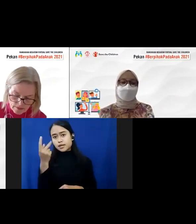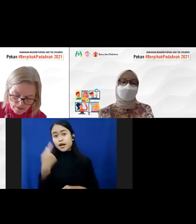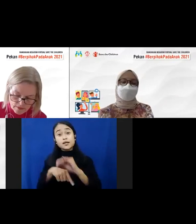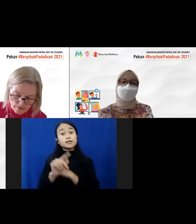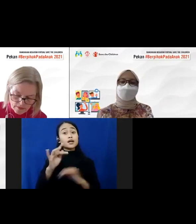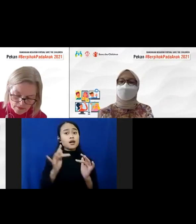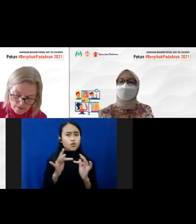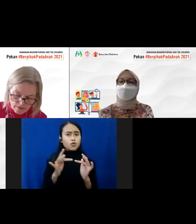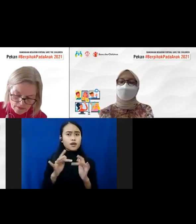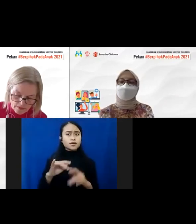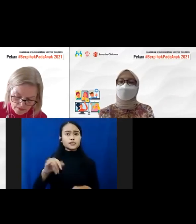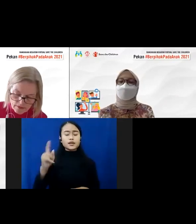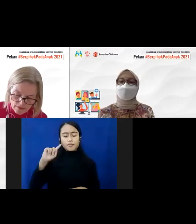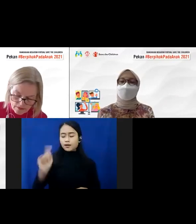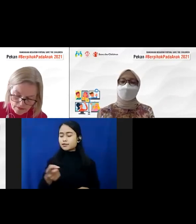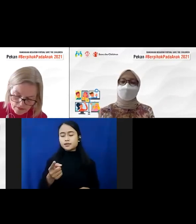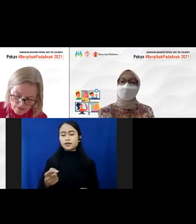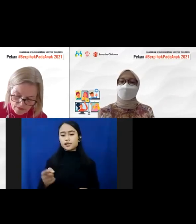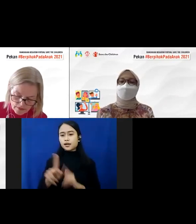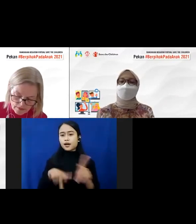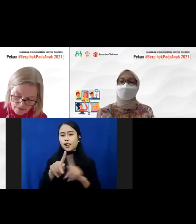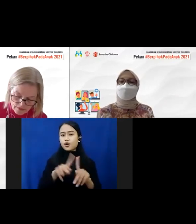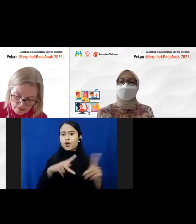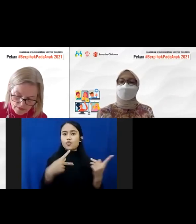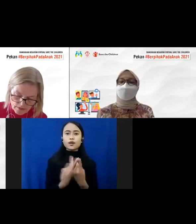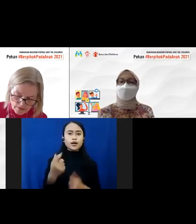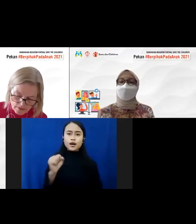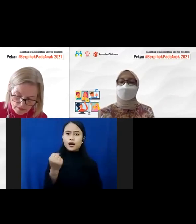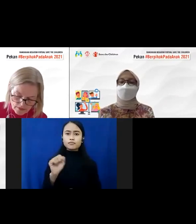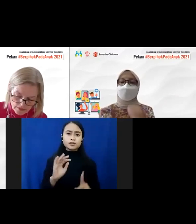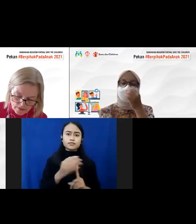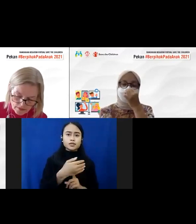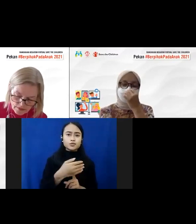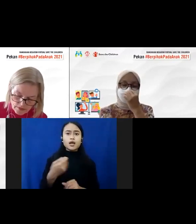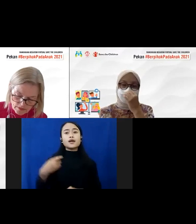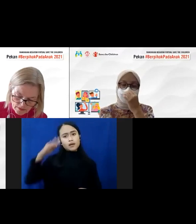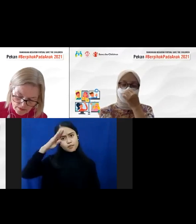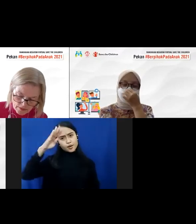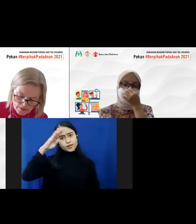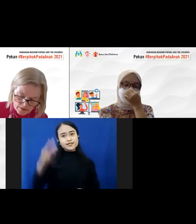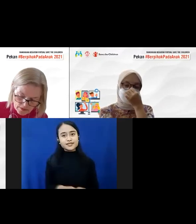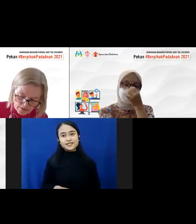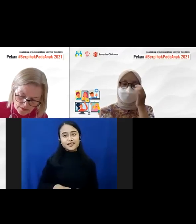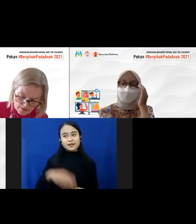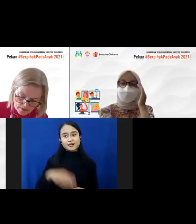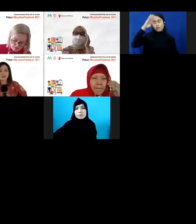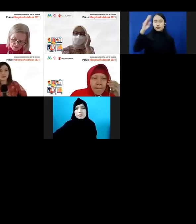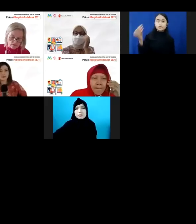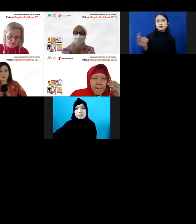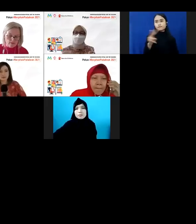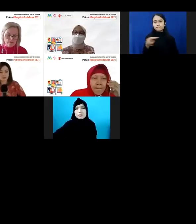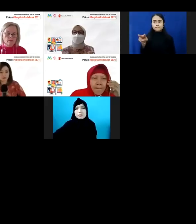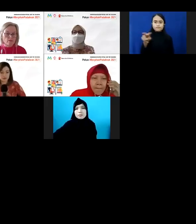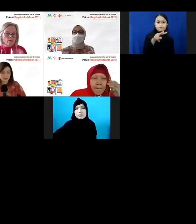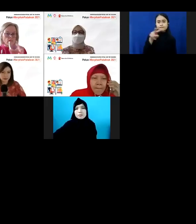memastikan bahwa kalau keluarga nggak mampu melindungi, maka ada polisi yang melakukan patroli, bukan